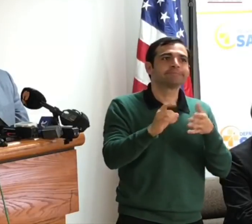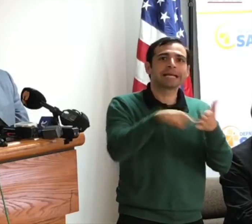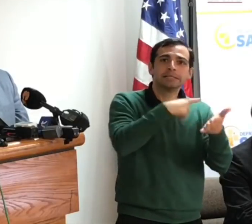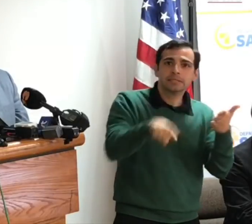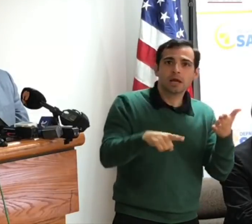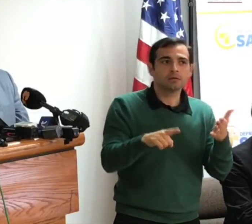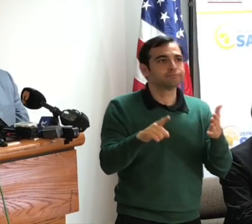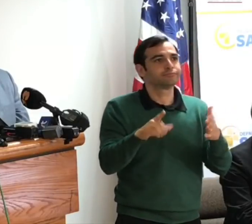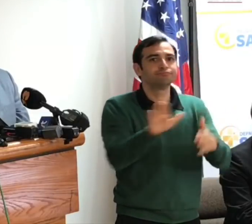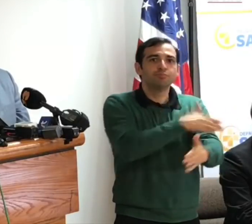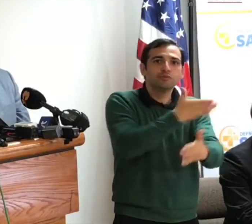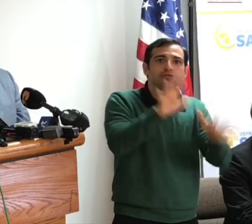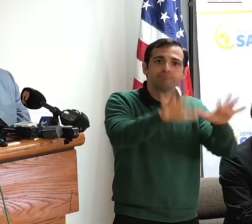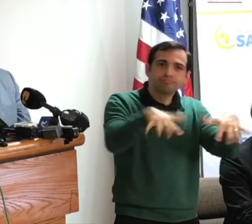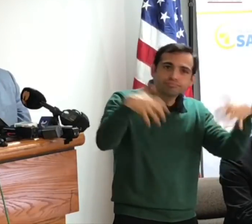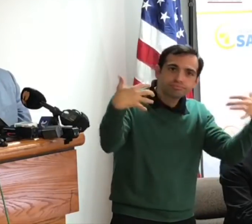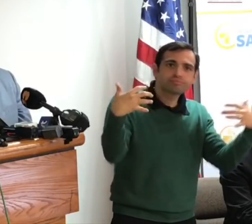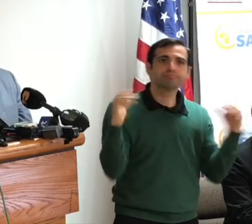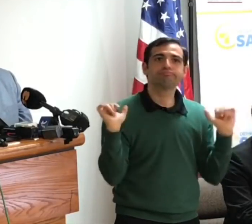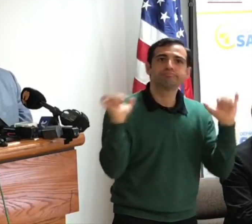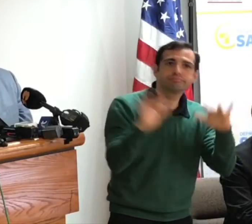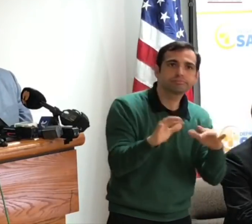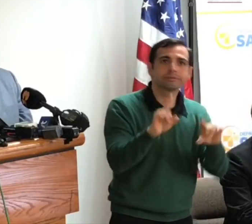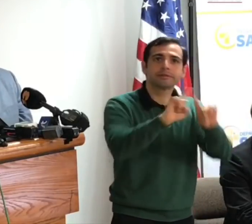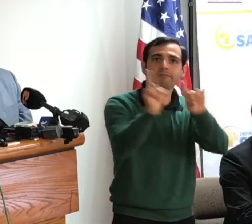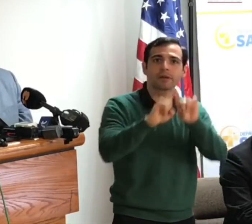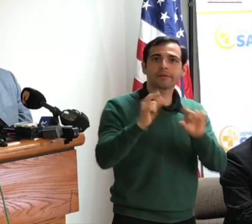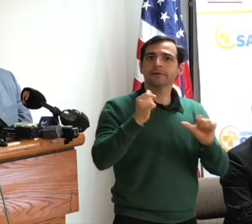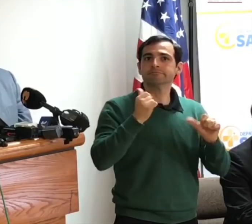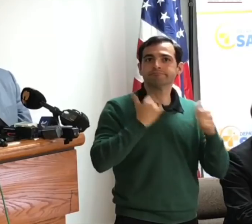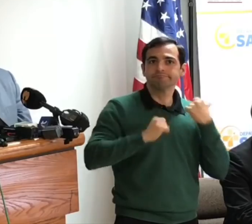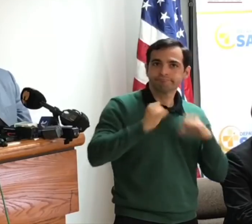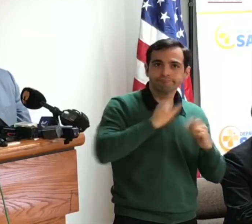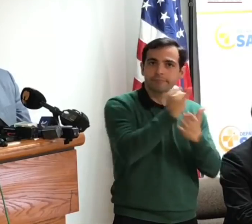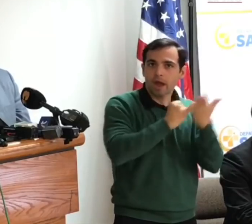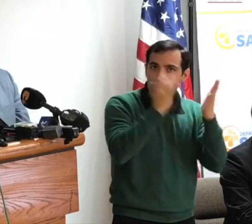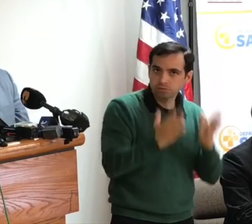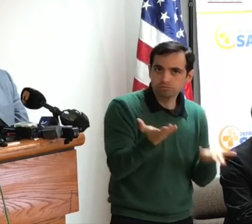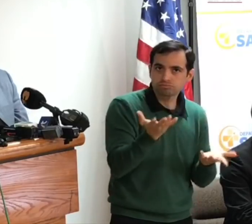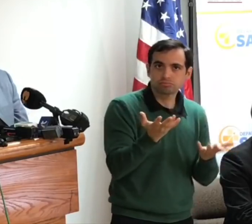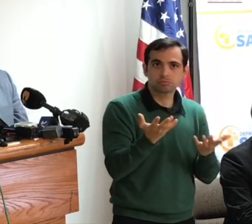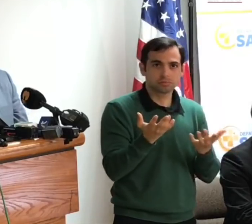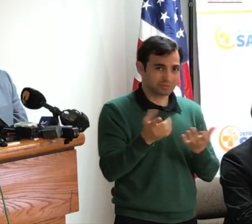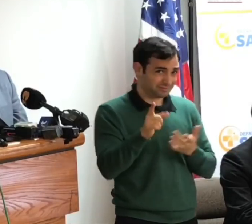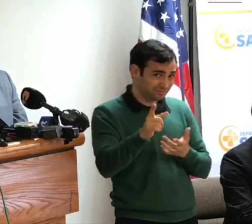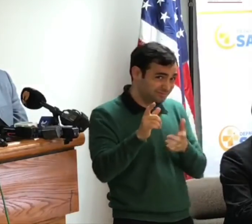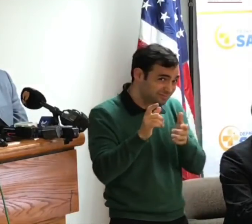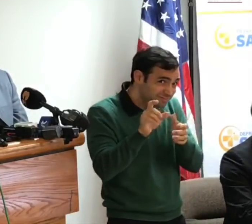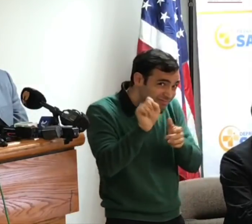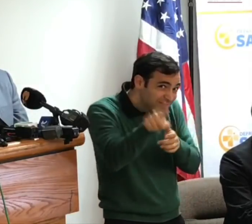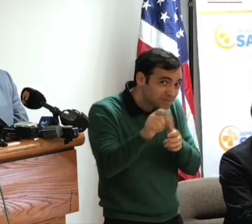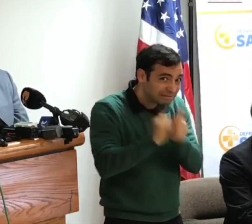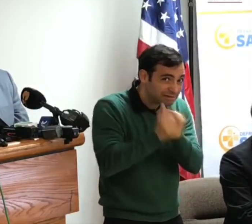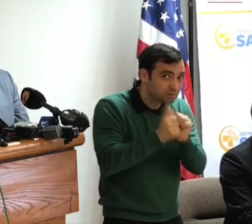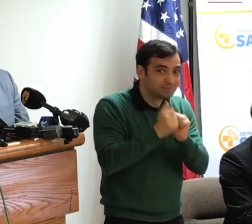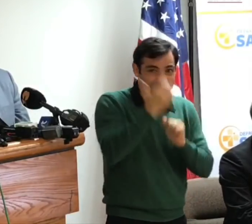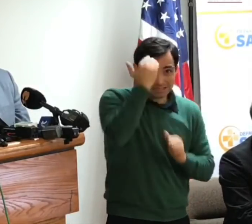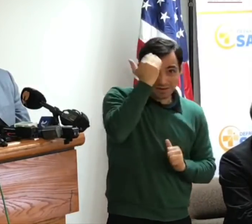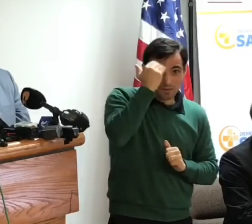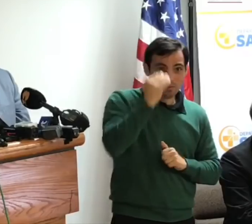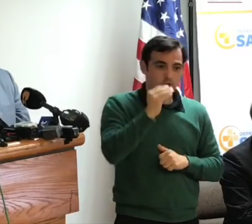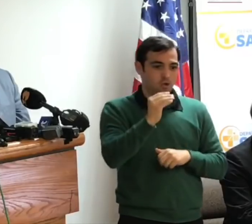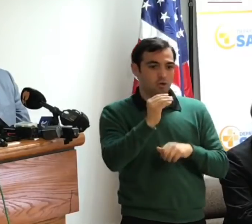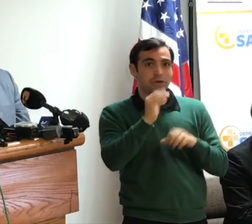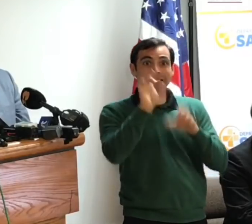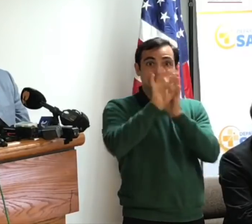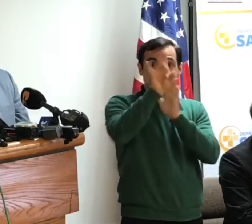conciertos y espectáculos artísticos, perdón. No habló de deporte. Sabemos que el baloncesto superior